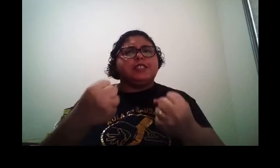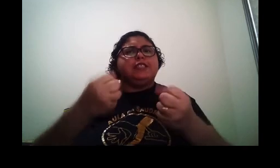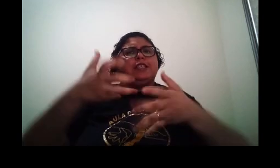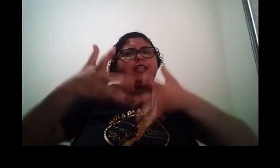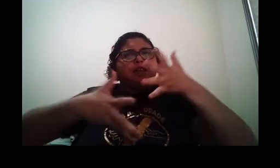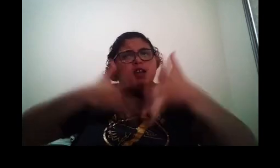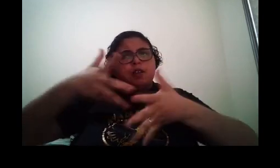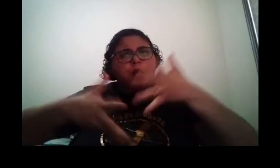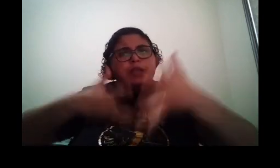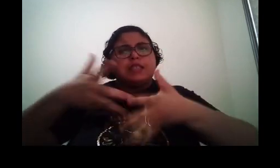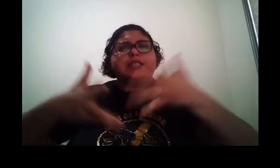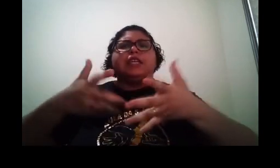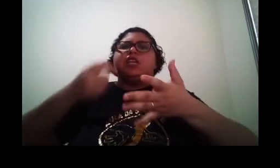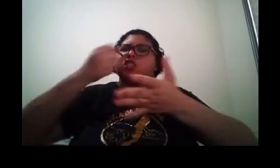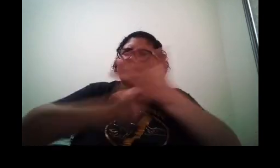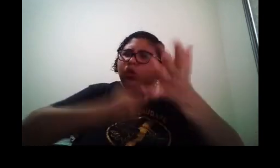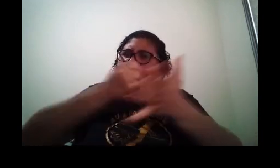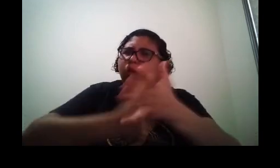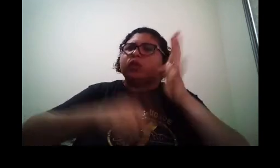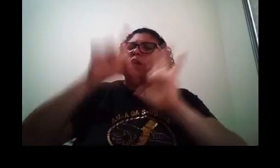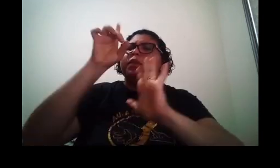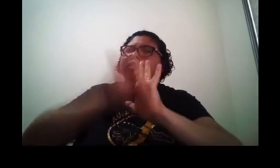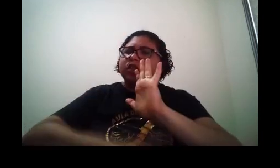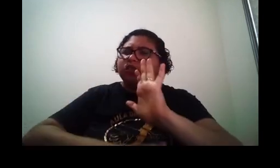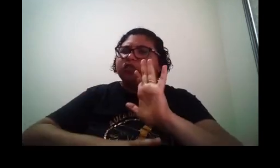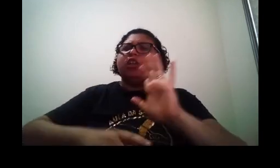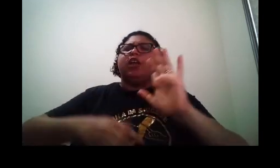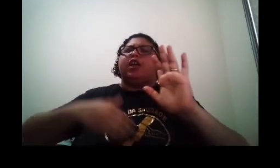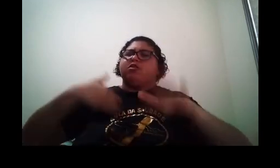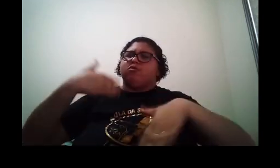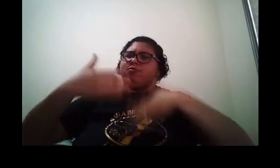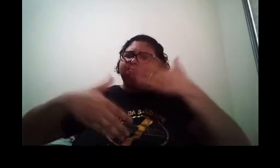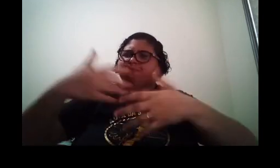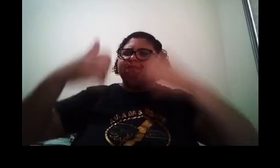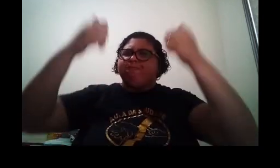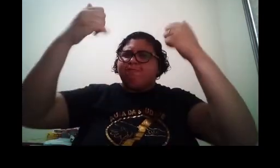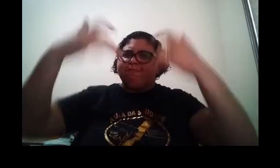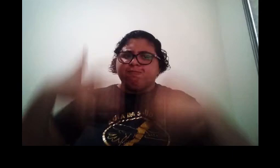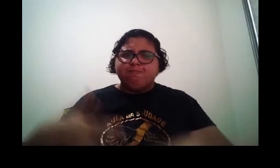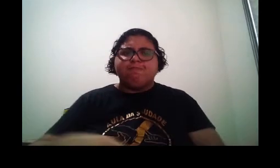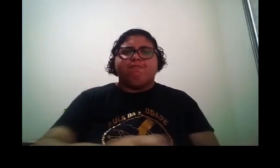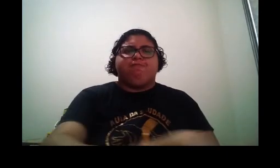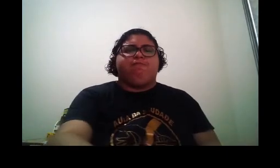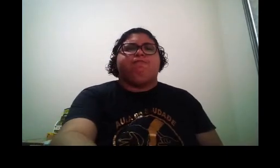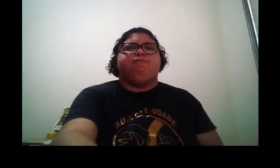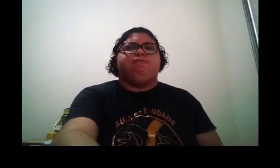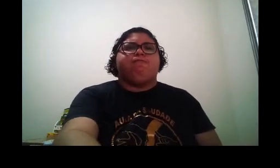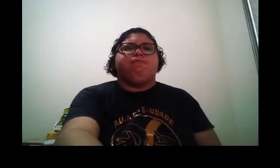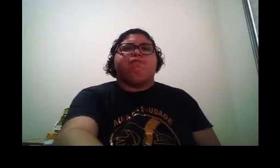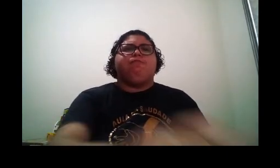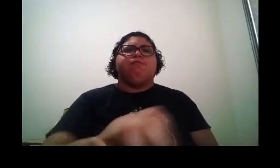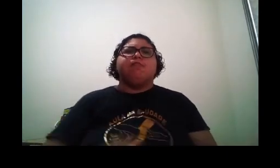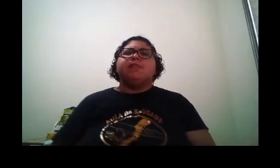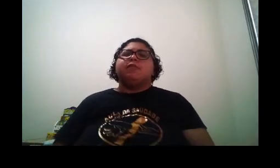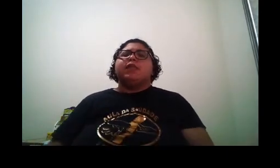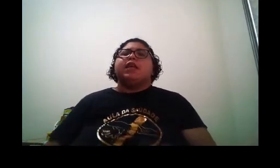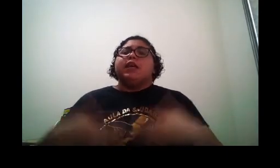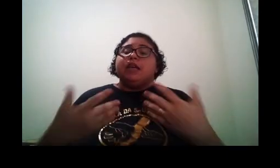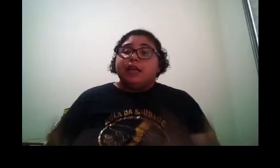seus direitos, né? E que envolve tudo isso a questão da identidade do surdo. Então é muito